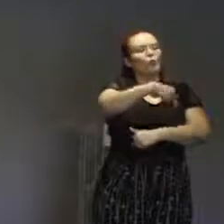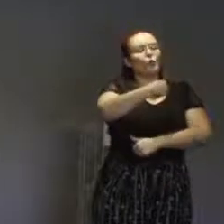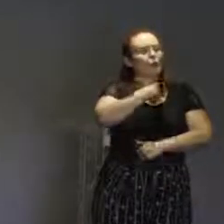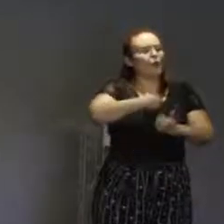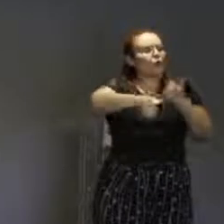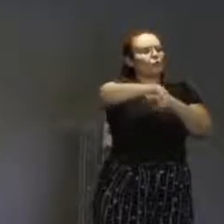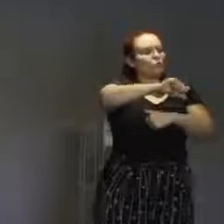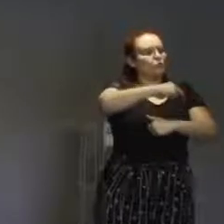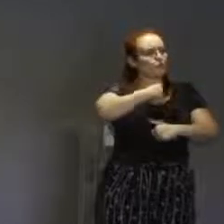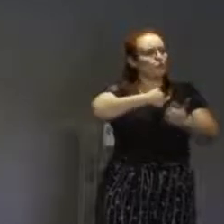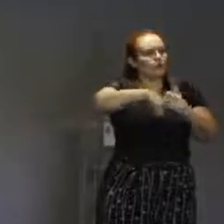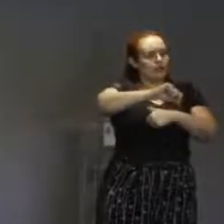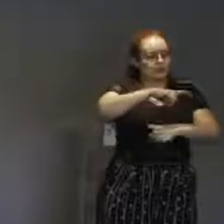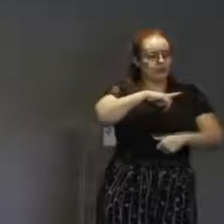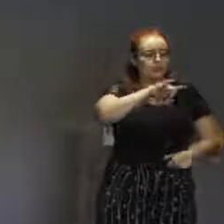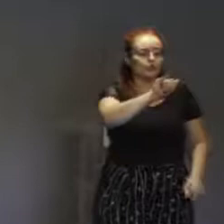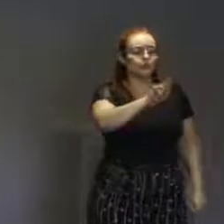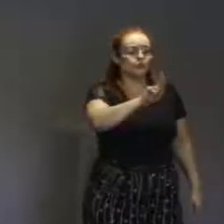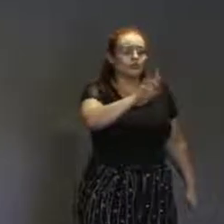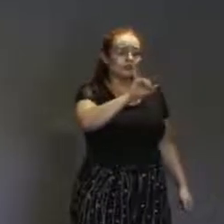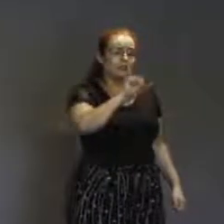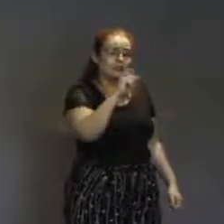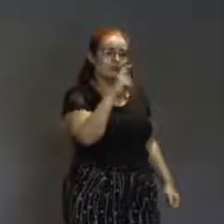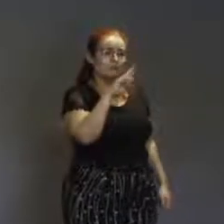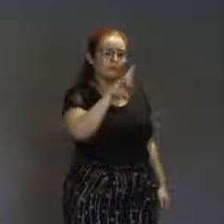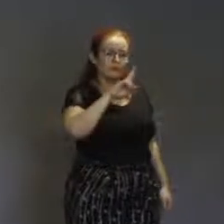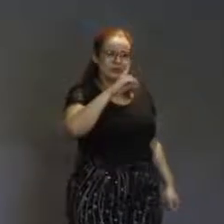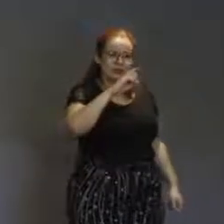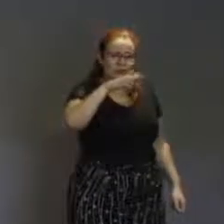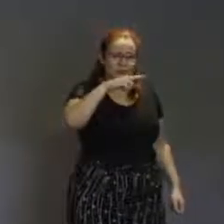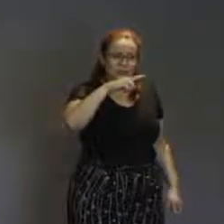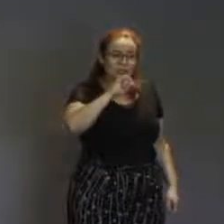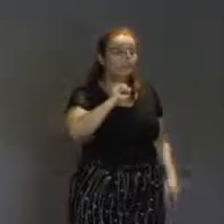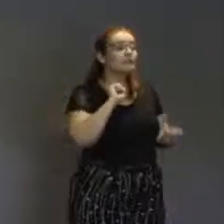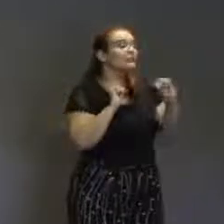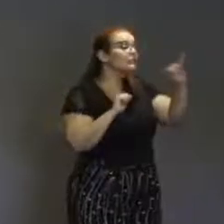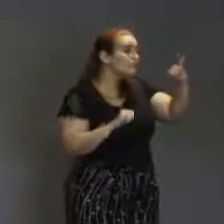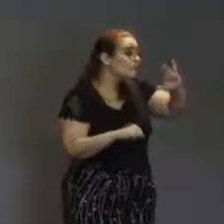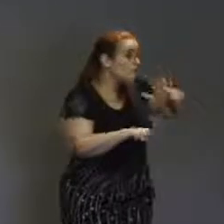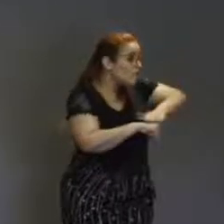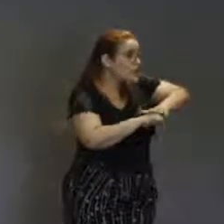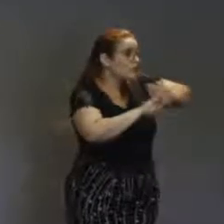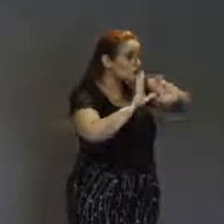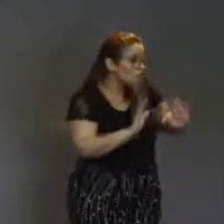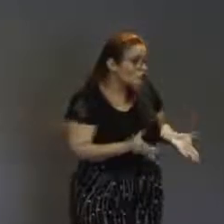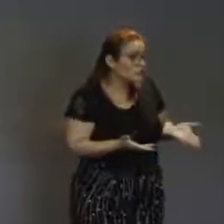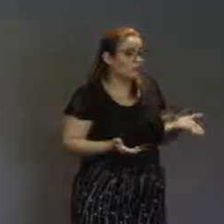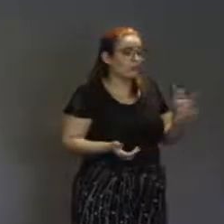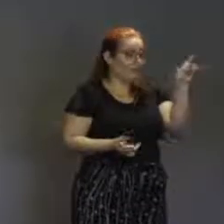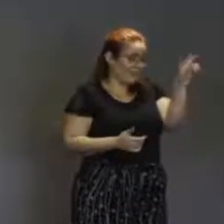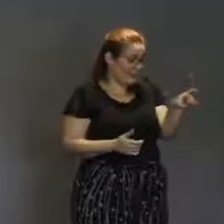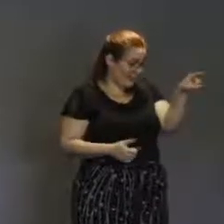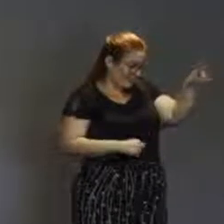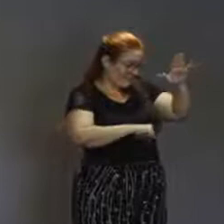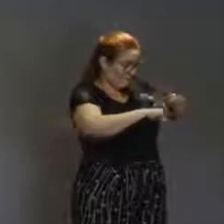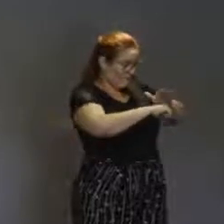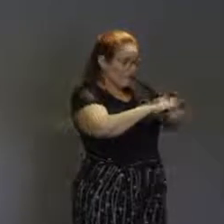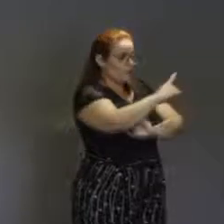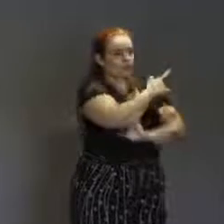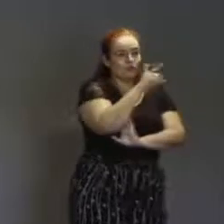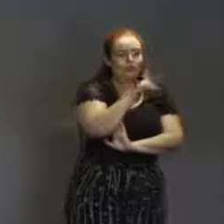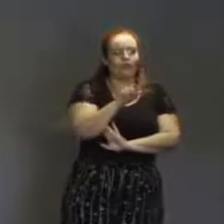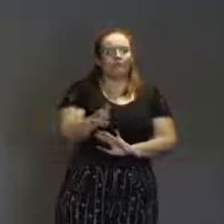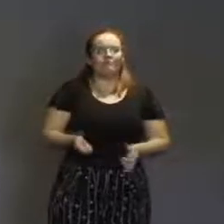tem a tal da jurisprudência, né? Que o povo... Não, quando já fez, quando um ente faz primeiro, o outro se sente